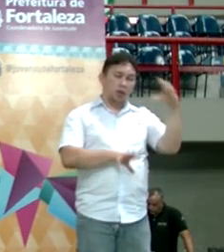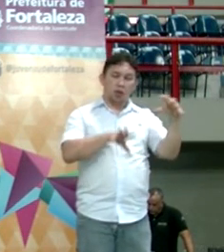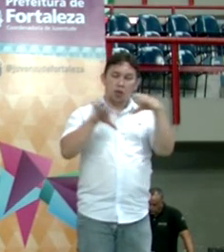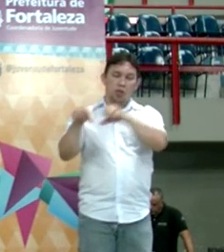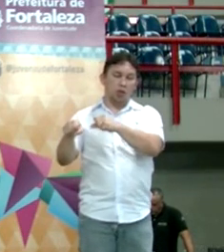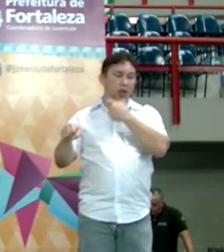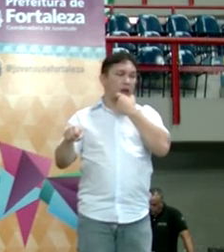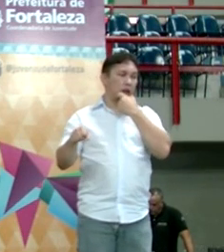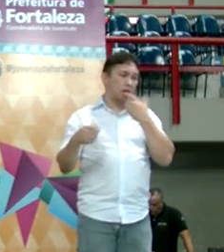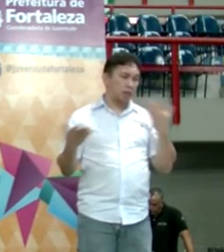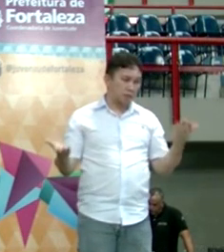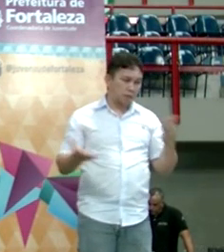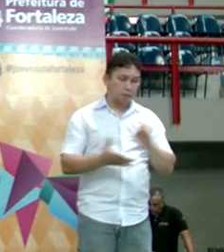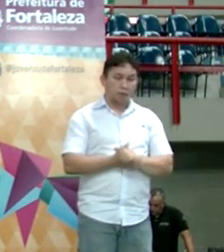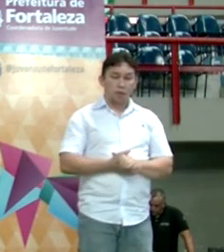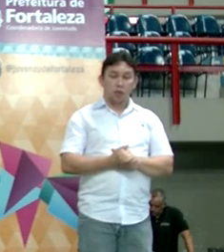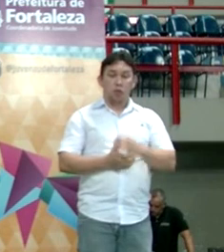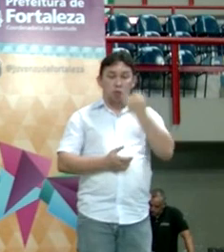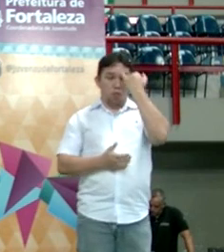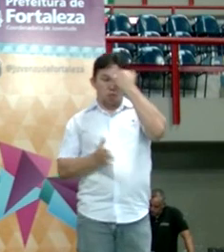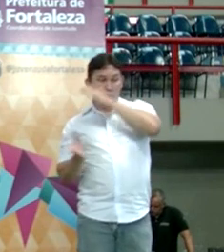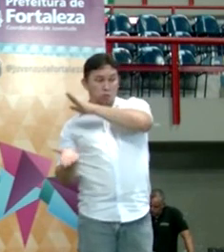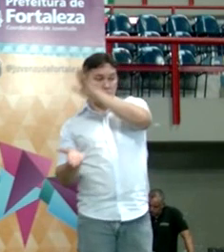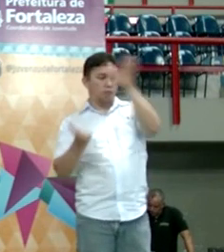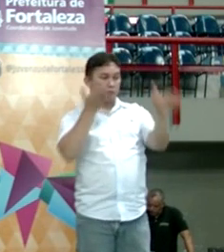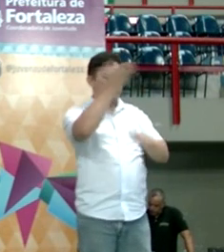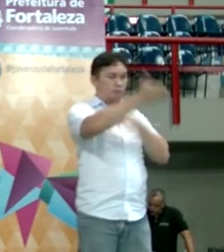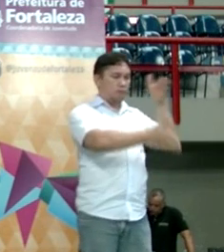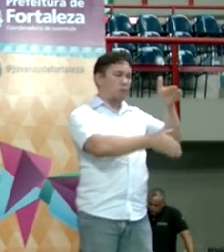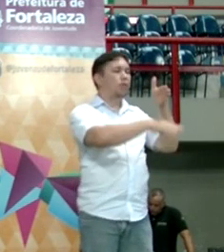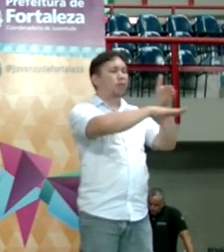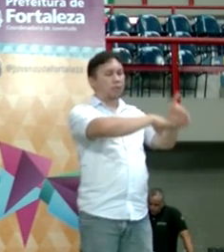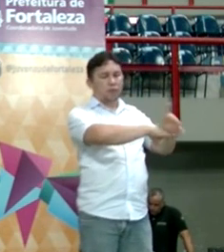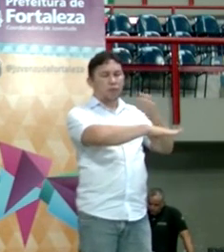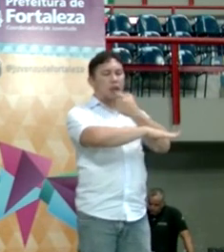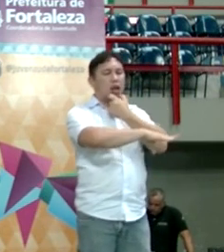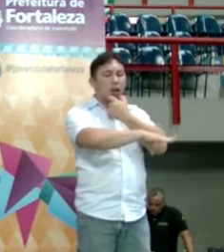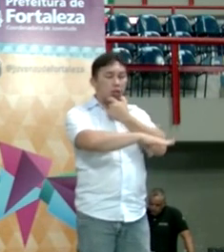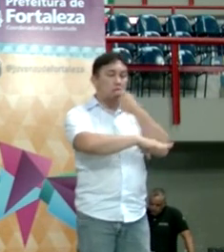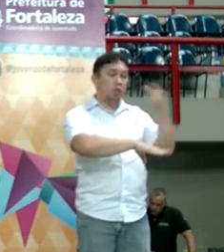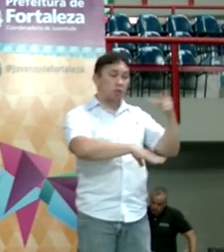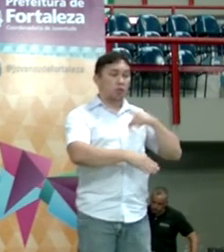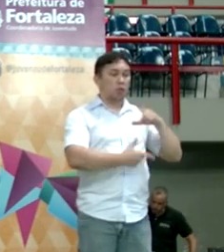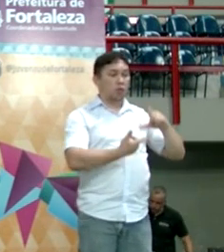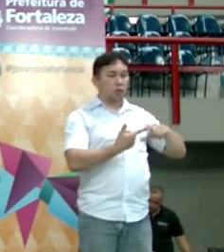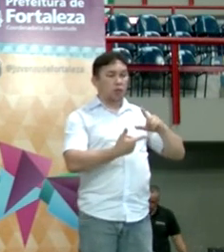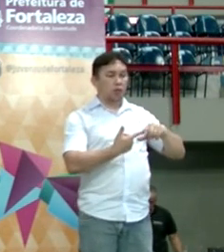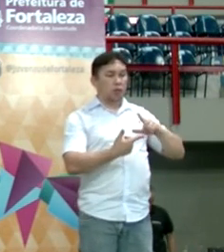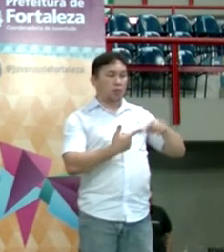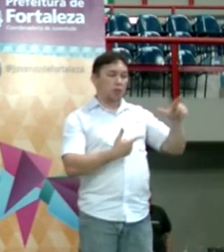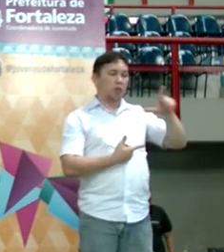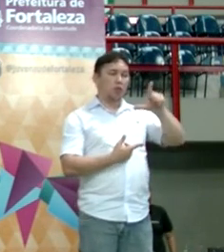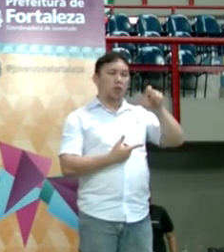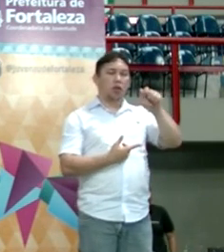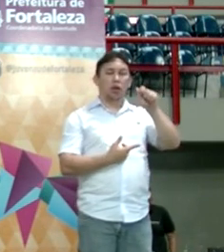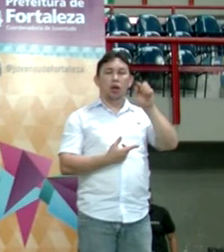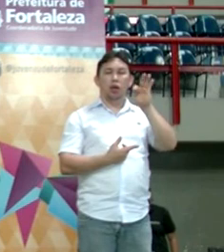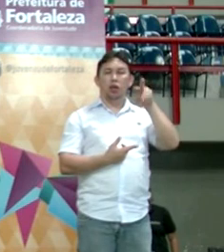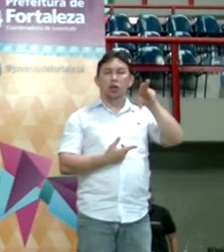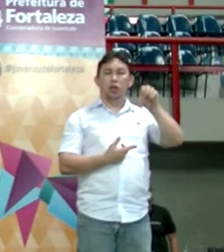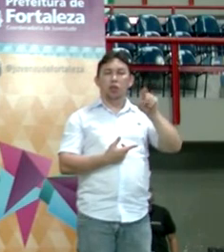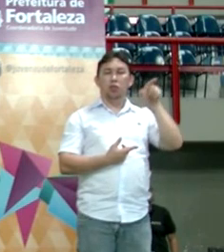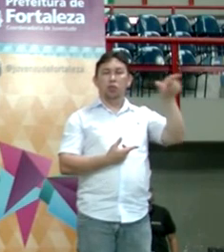britânica, tá certo? Os indianos invadiram a Inglaterra. Os latinos estão lá na